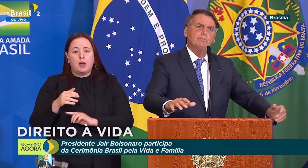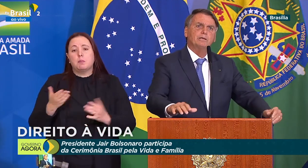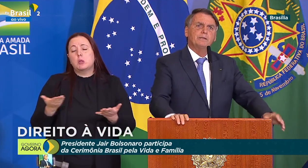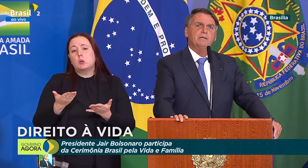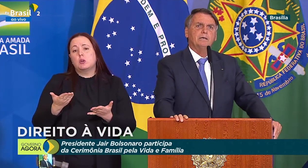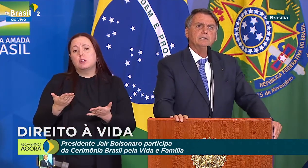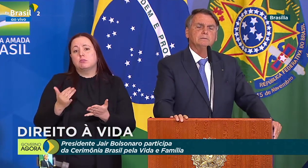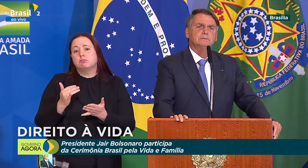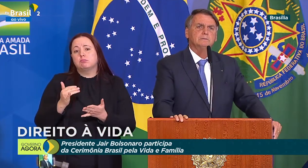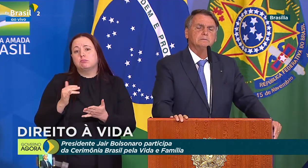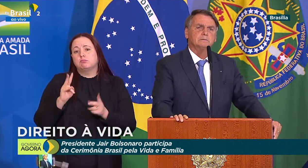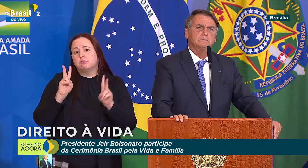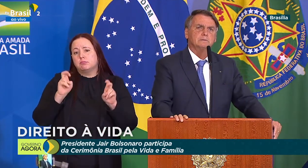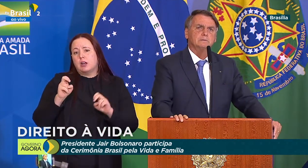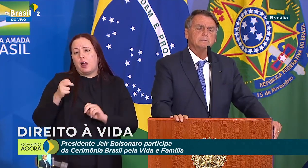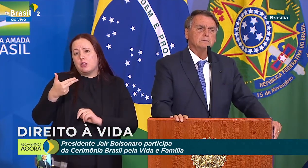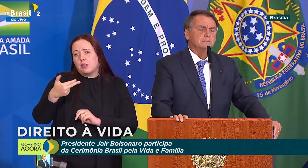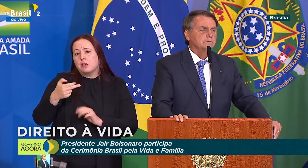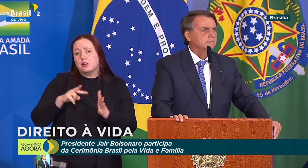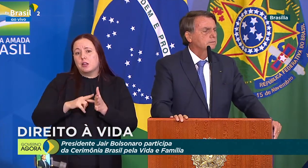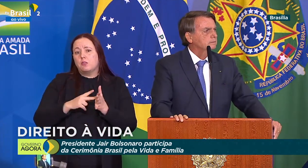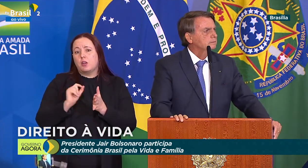suas armas democracia